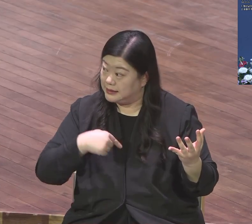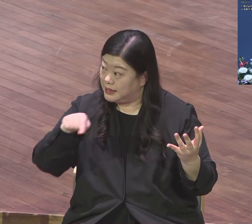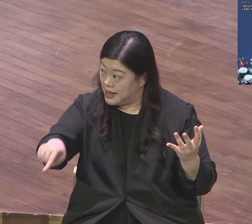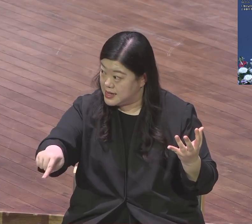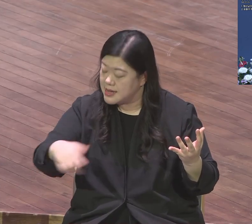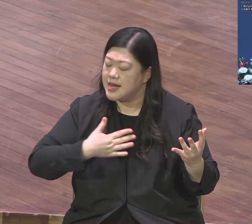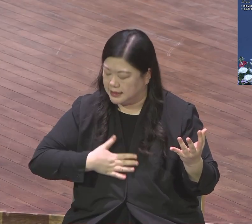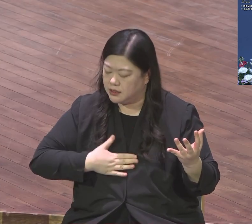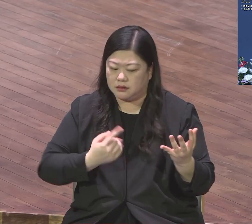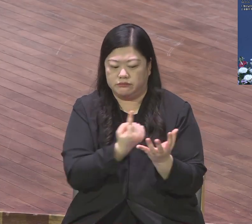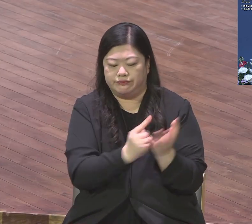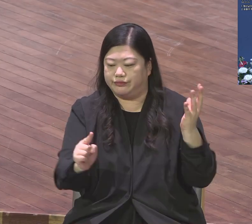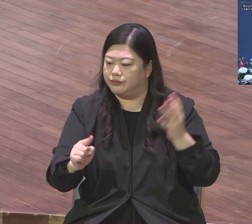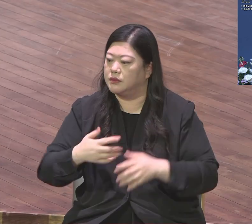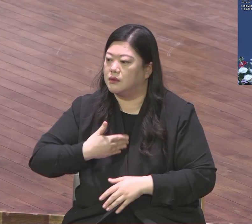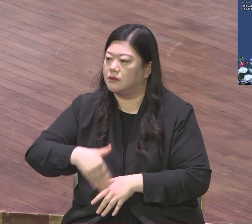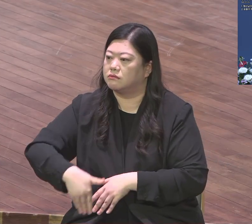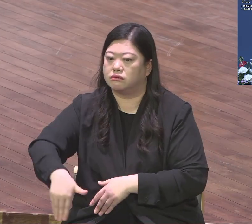뿐이에요.